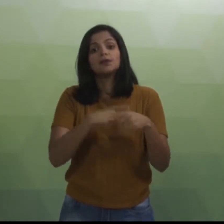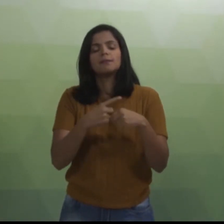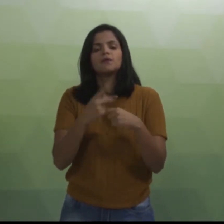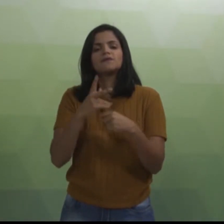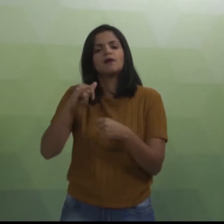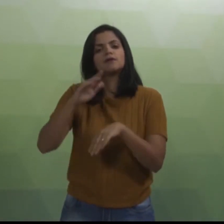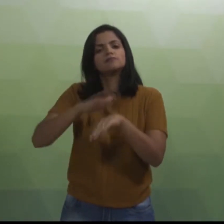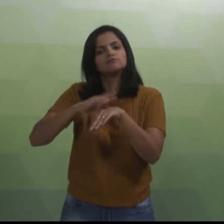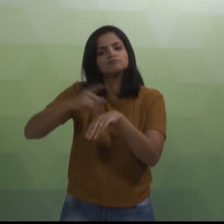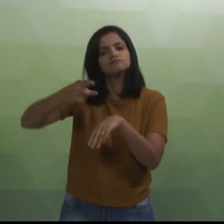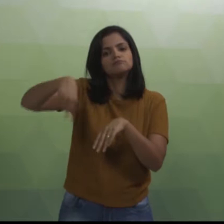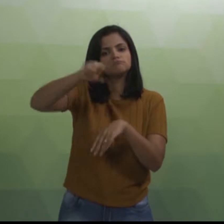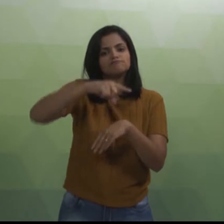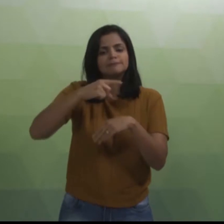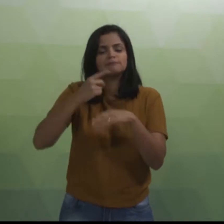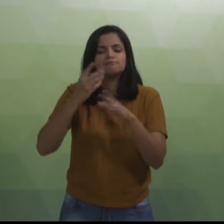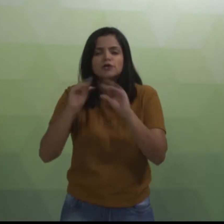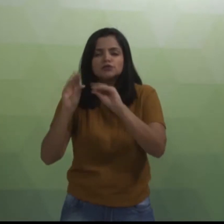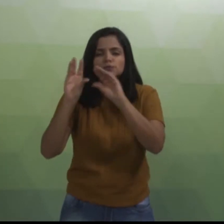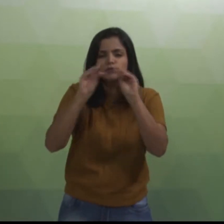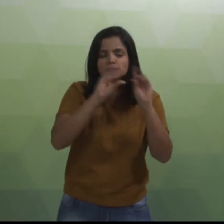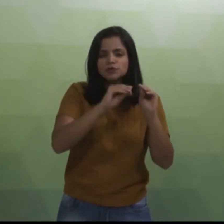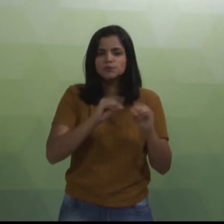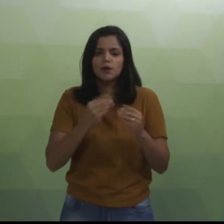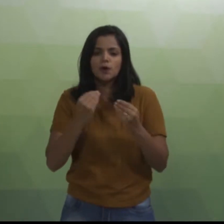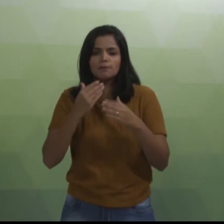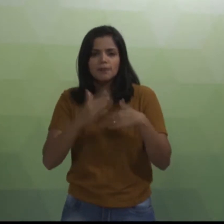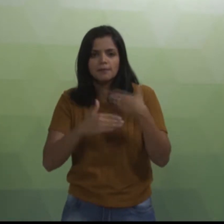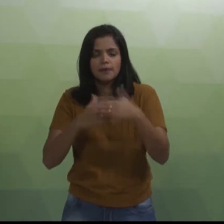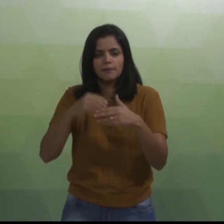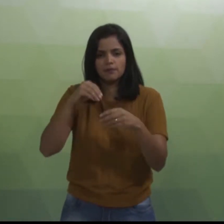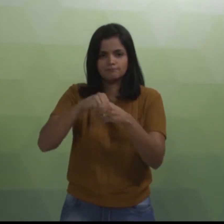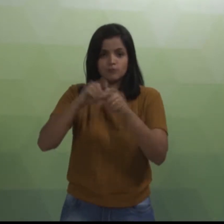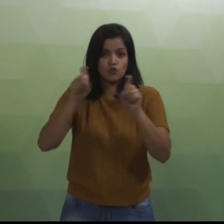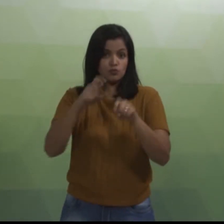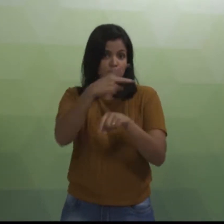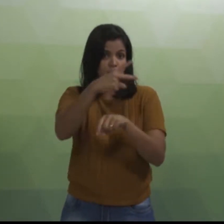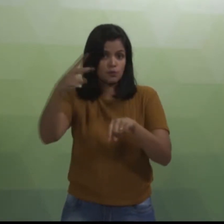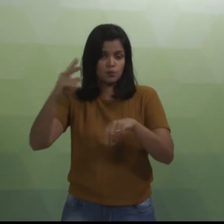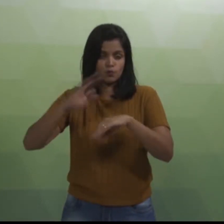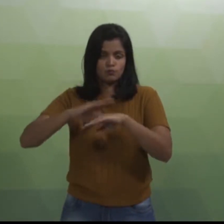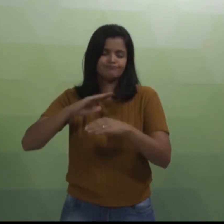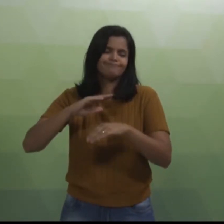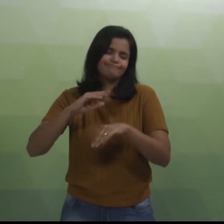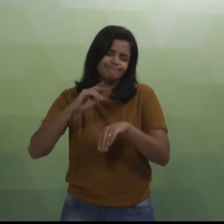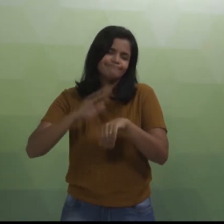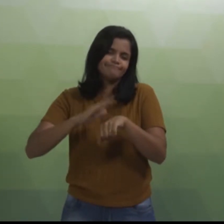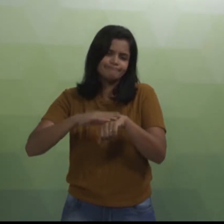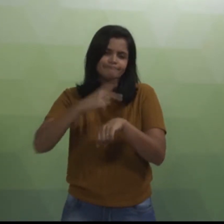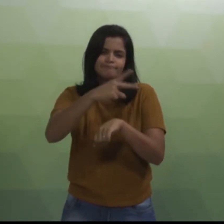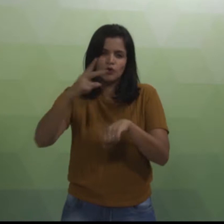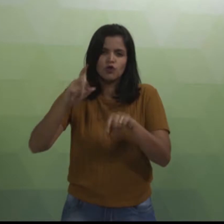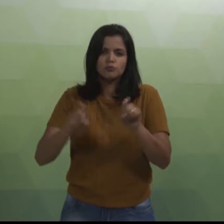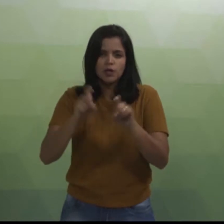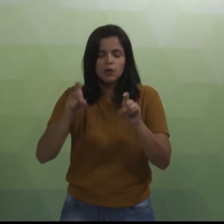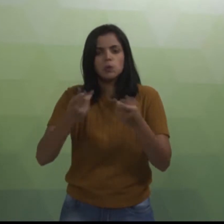E depois, vocês farão transcrição. Utilizarão vocês mesmos farão com seus